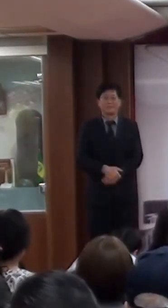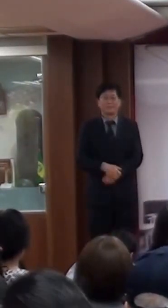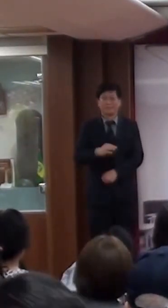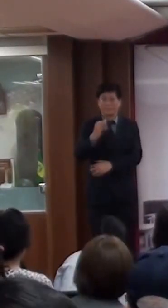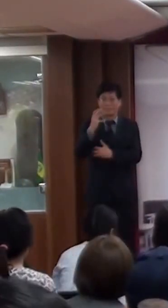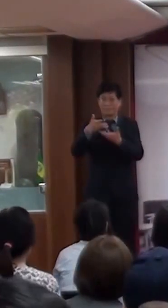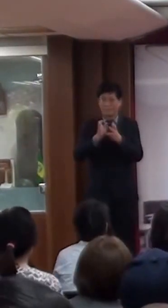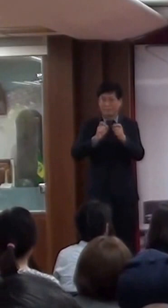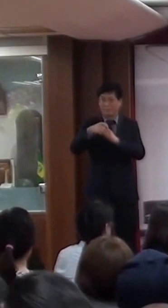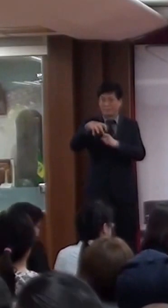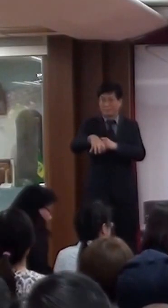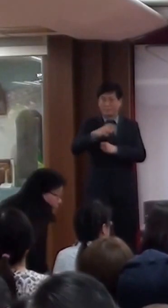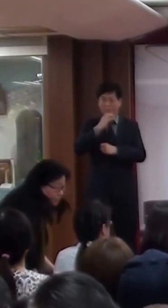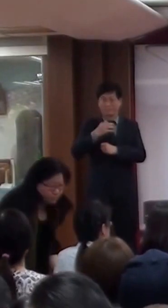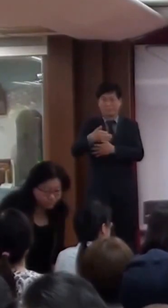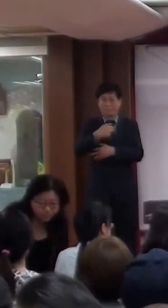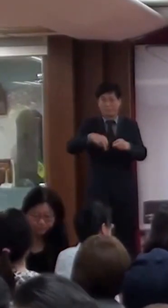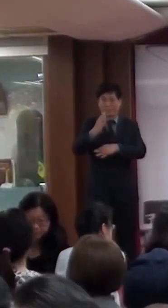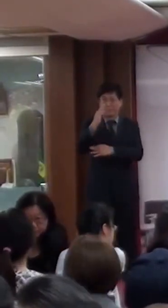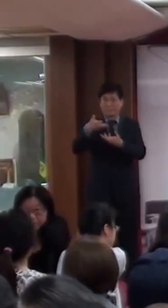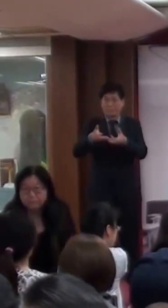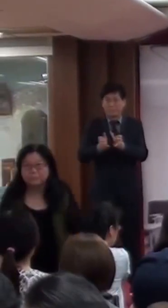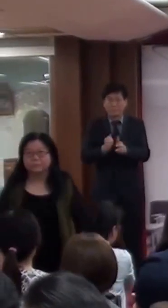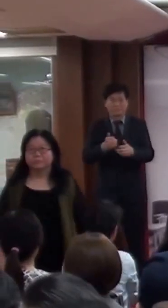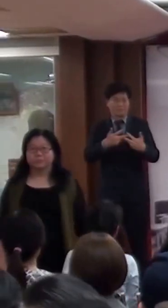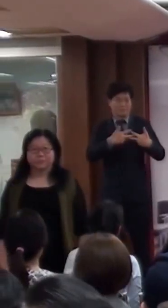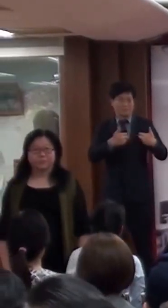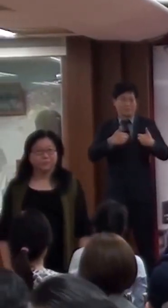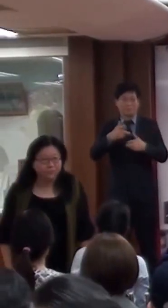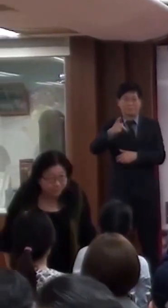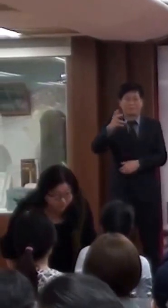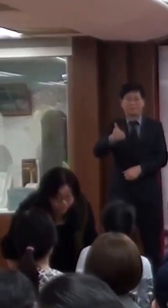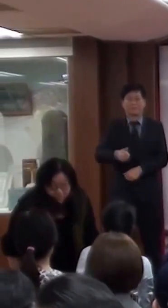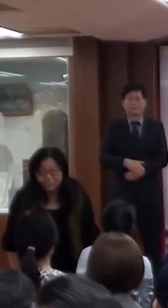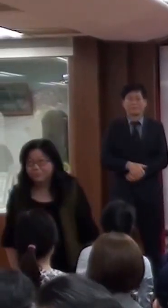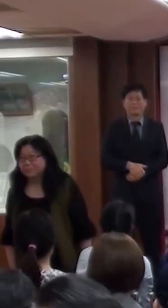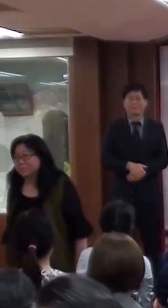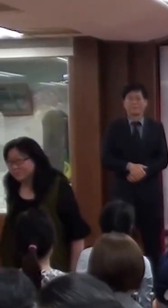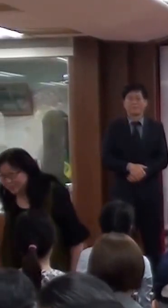财政部赋税署稽征行政组蔡素贞科长。